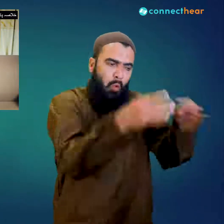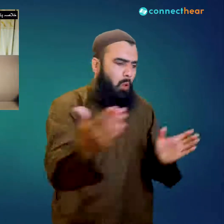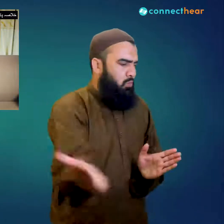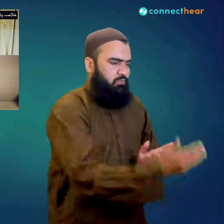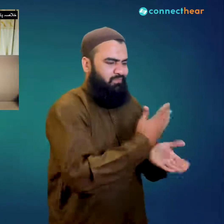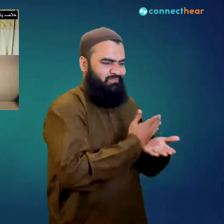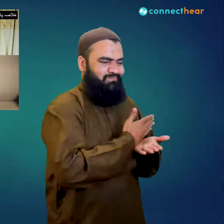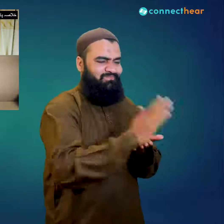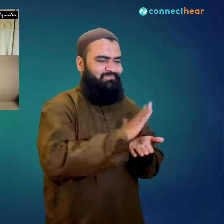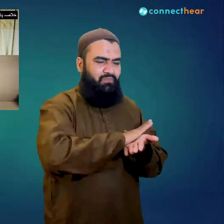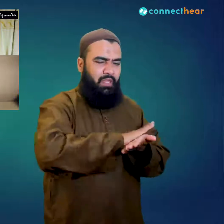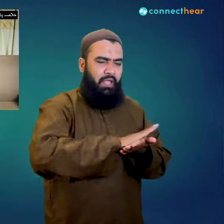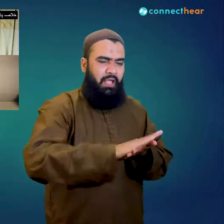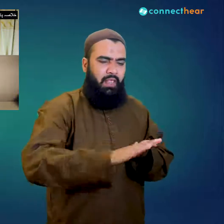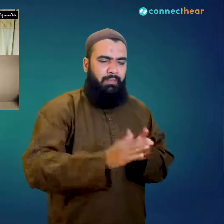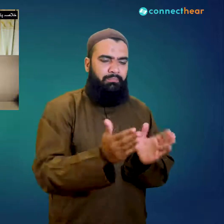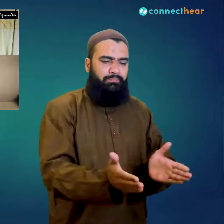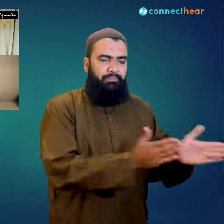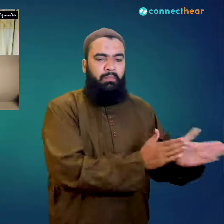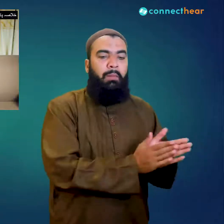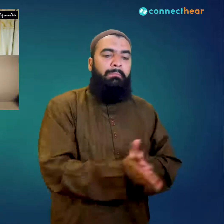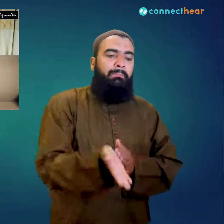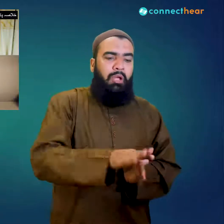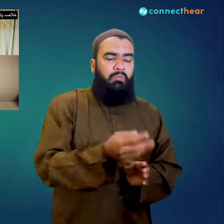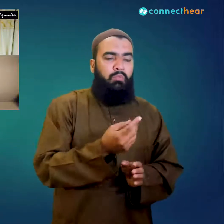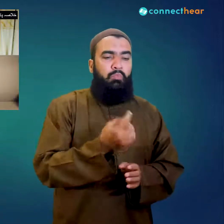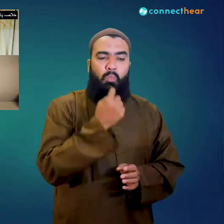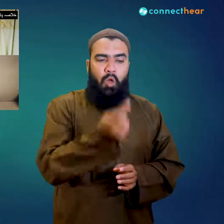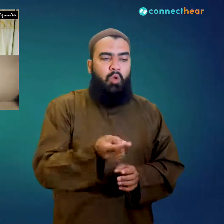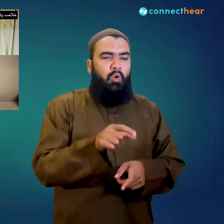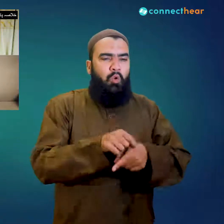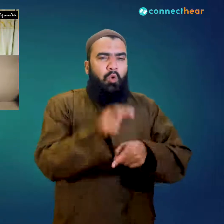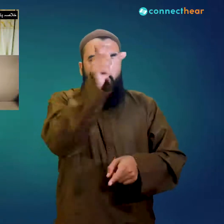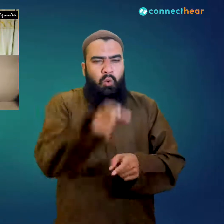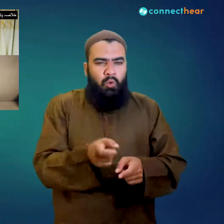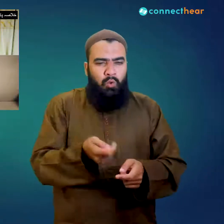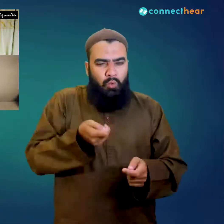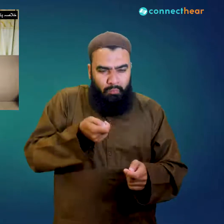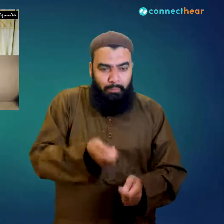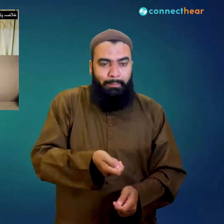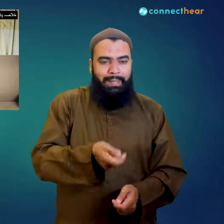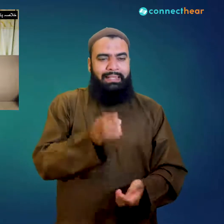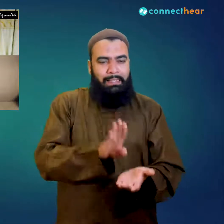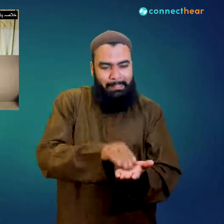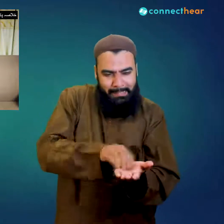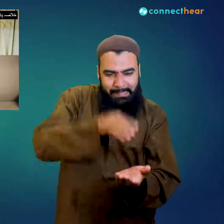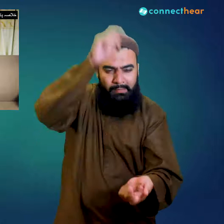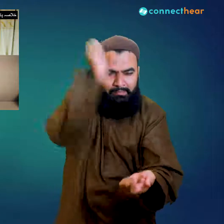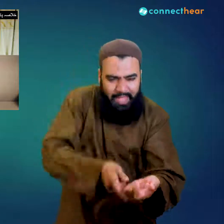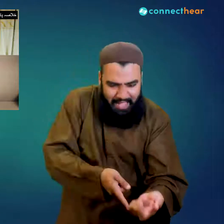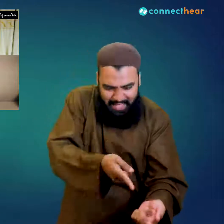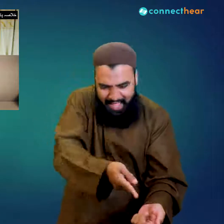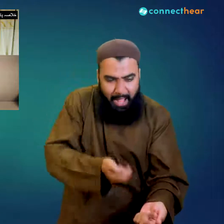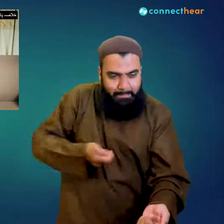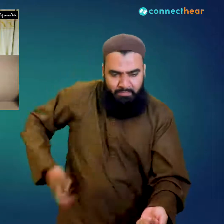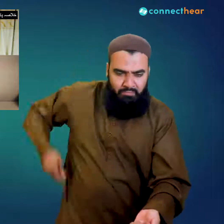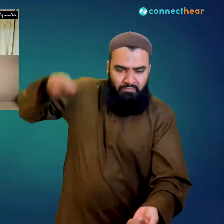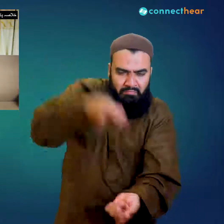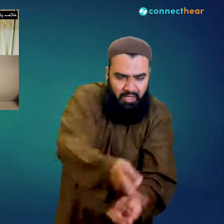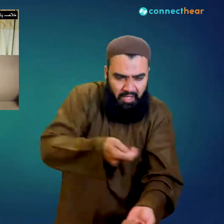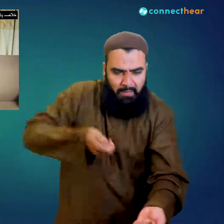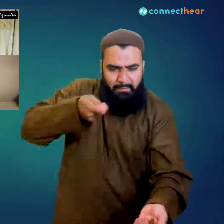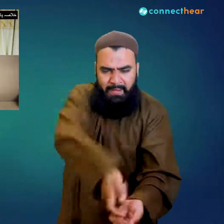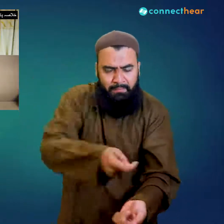بربادی اور عزت و آبرو کی بربادی اس کے ذریعے سے ہوتی ہے۔ غیر مسلم سے نکاح منع فرمایا دیا